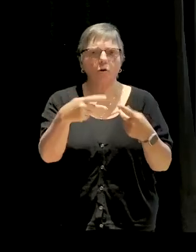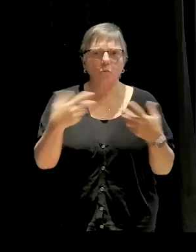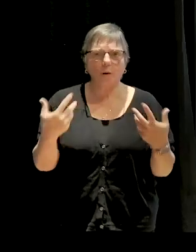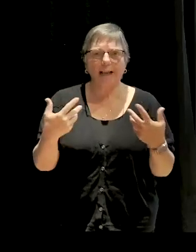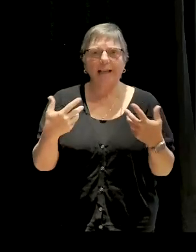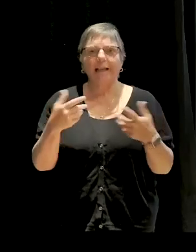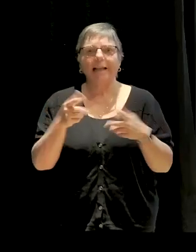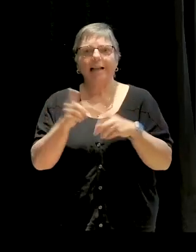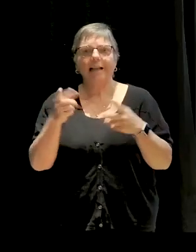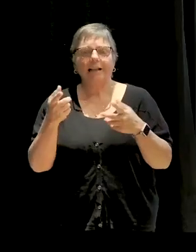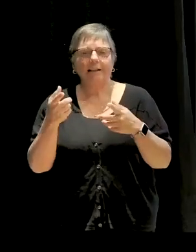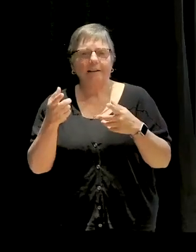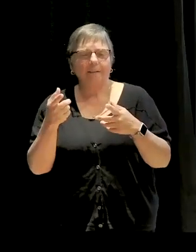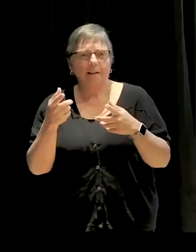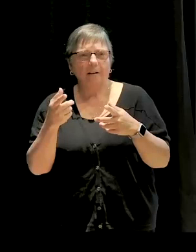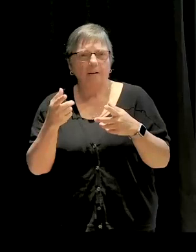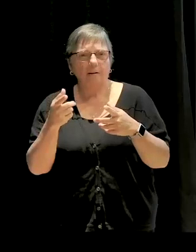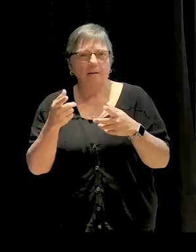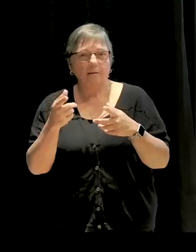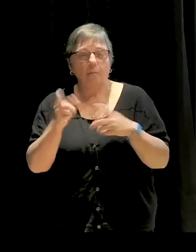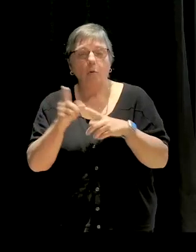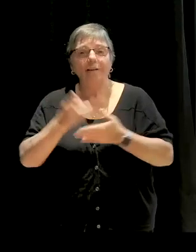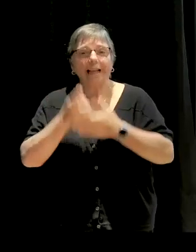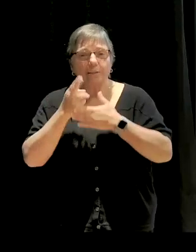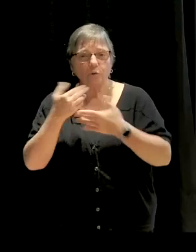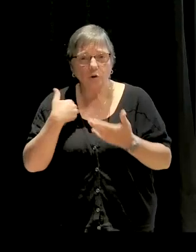des ressources de soutien ainsi que leurs expériences auprès des ressources de soutien.